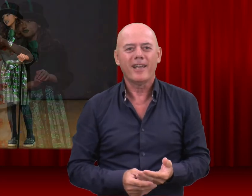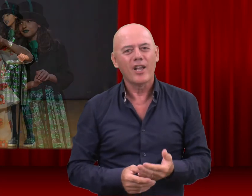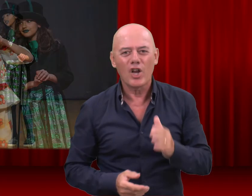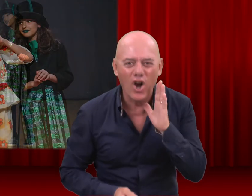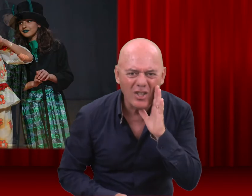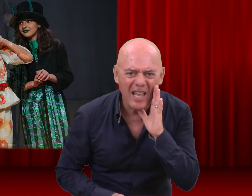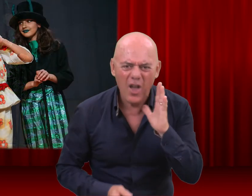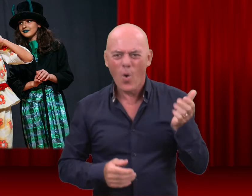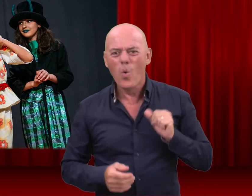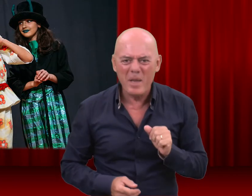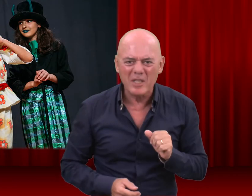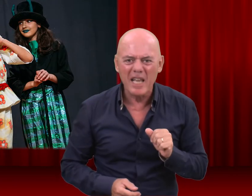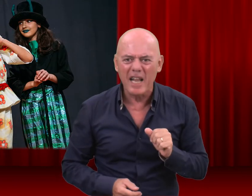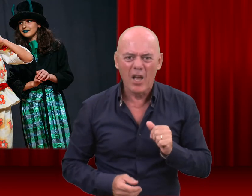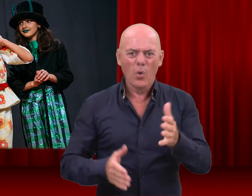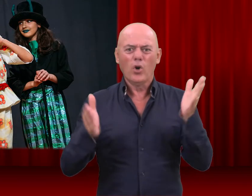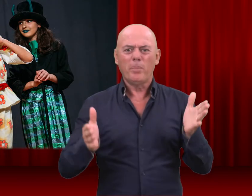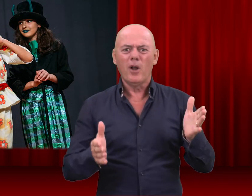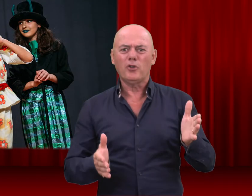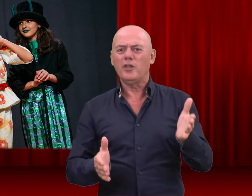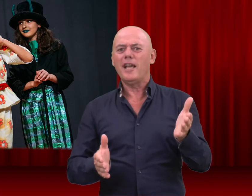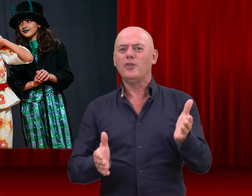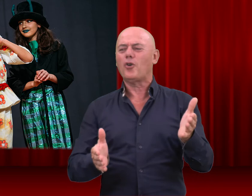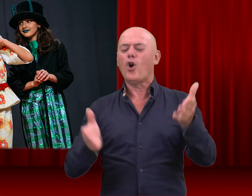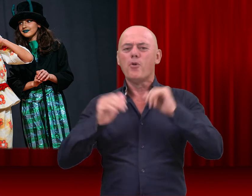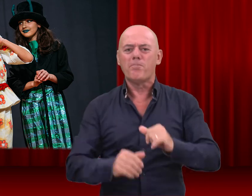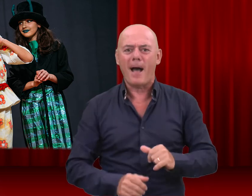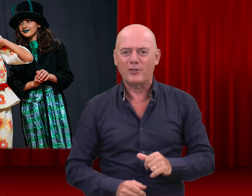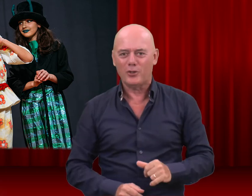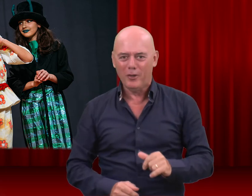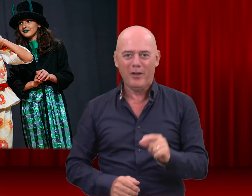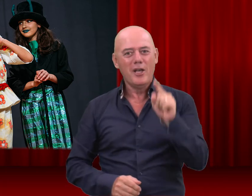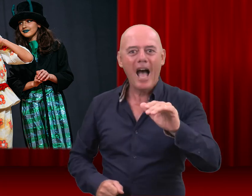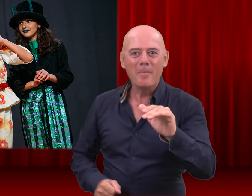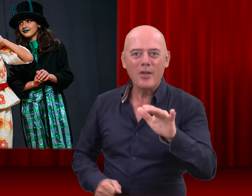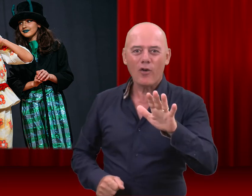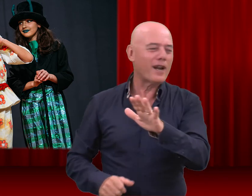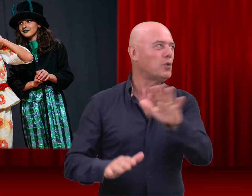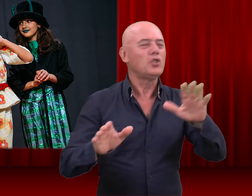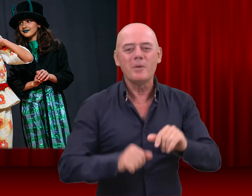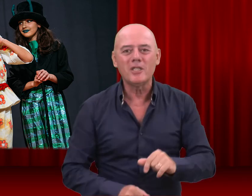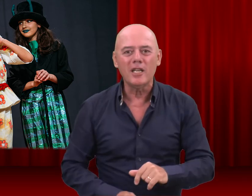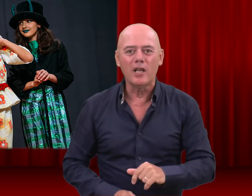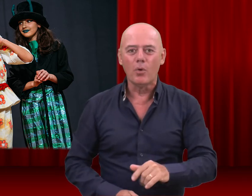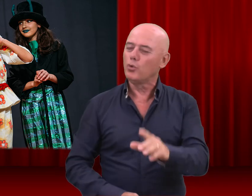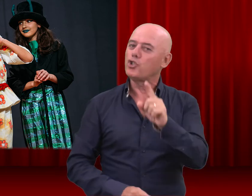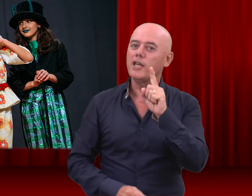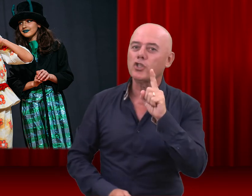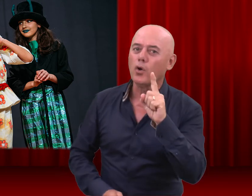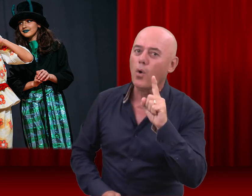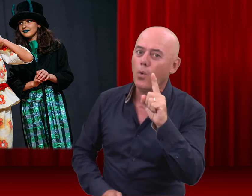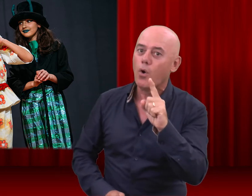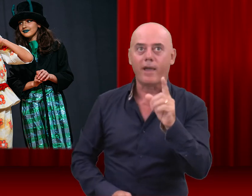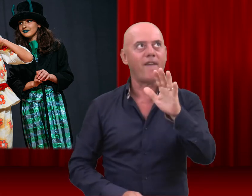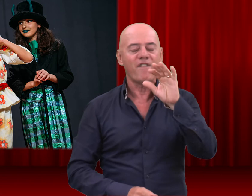mestiere. Cosa? Un mestiere? Urlò Pinocchio ridendo come un pazzo. Amico, fra tutti i mestieri del mondo ce